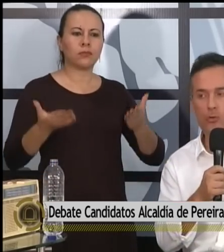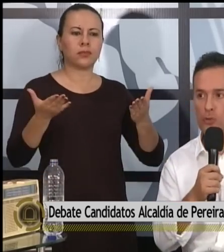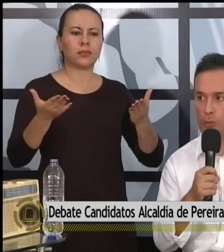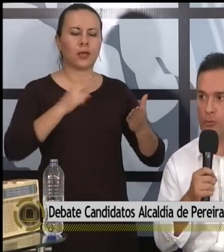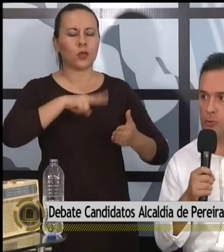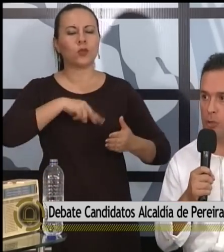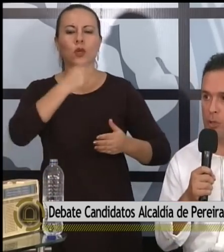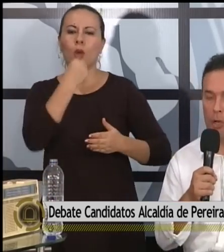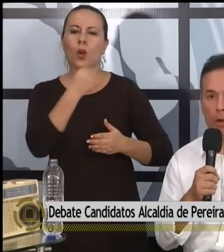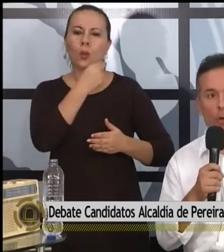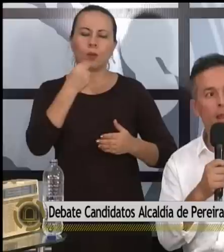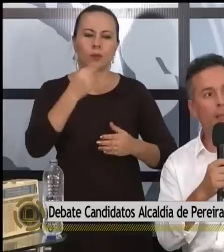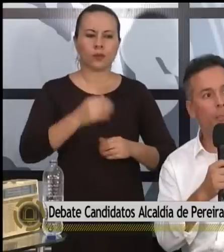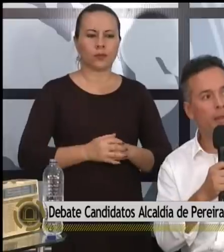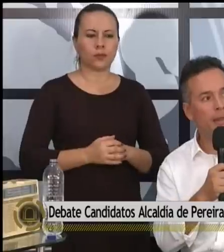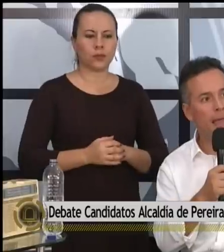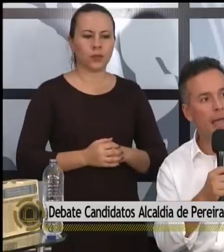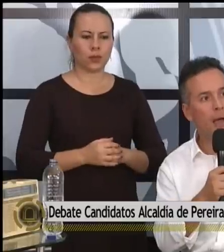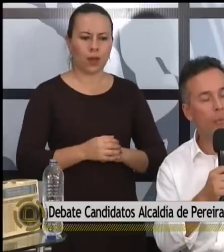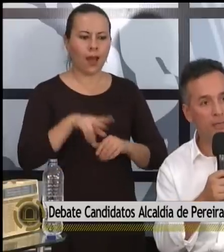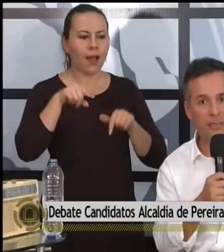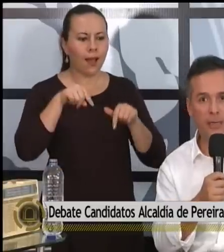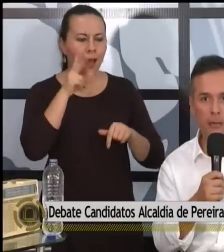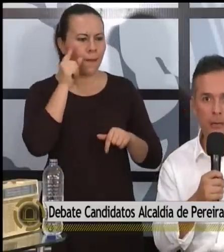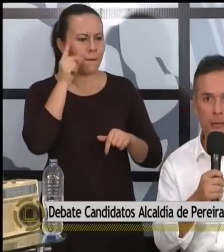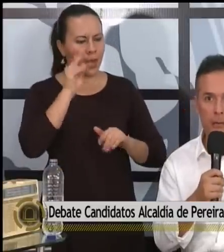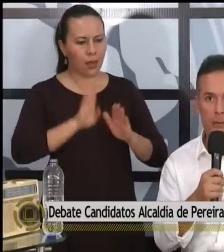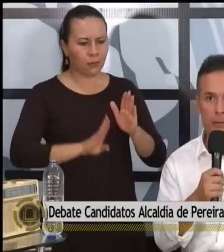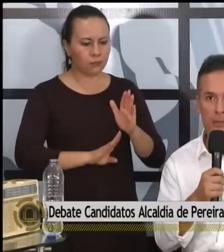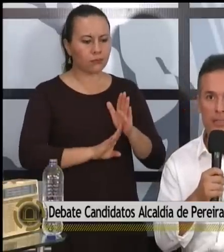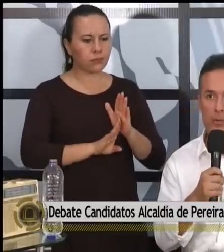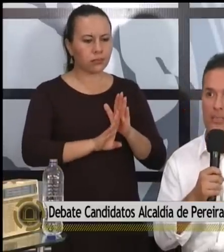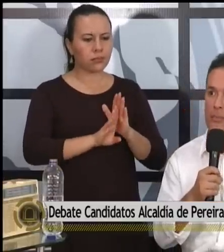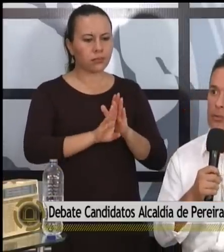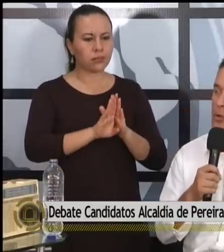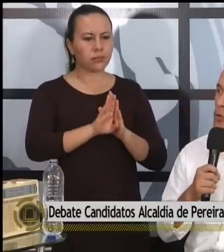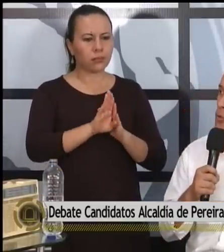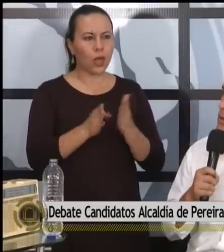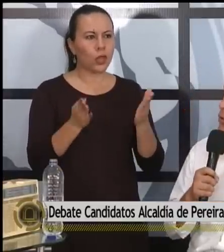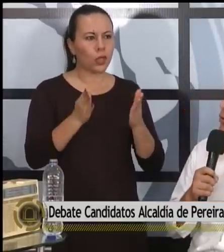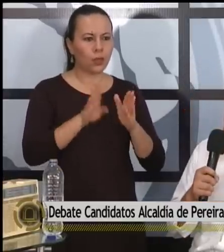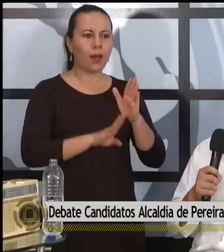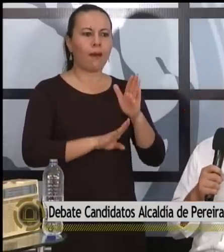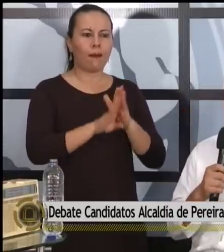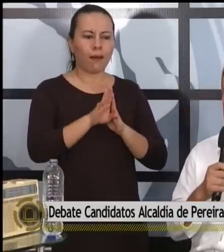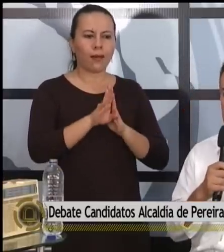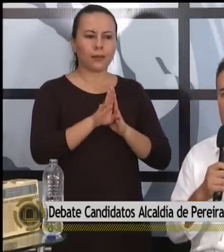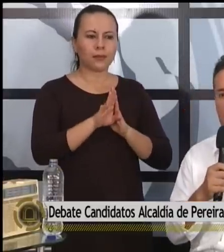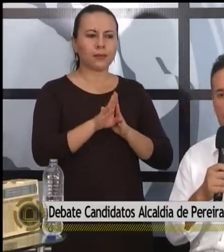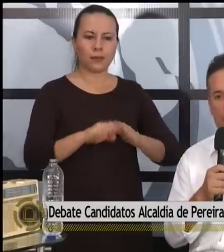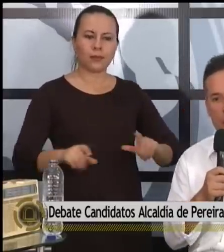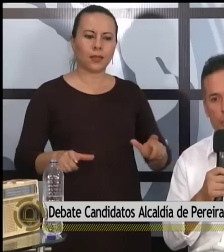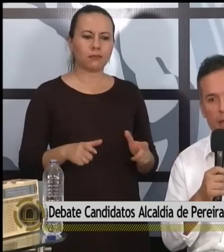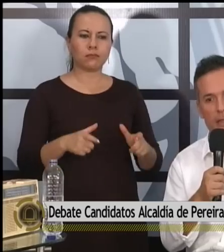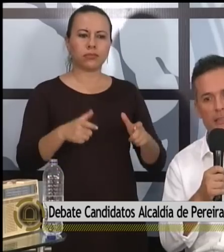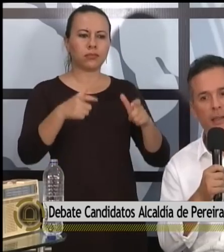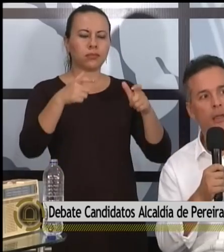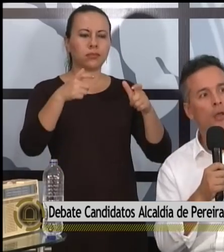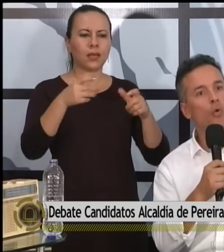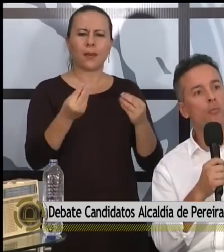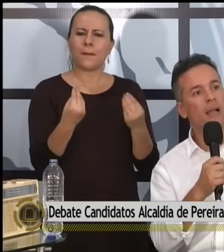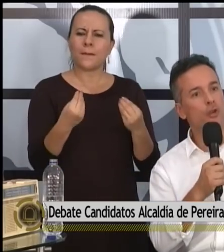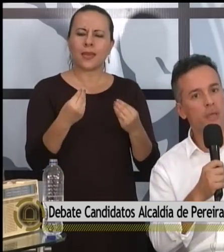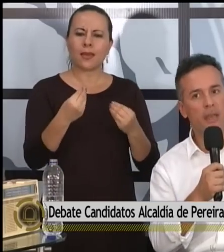que tenemos nosotros. Lograr que Pereira avance desde su crecimiento económico y desde su desarrollo social para